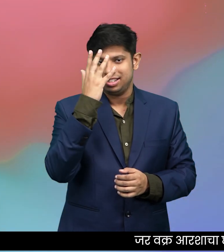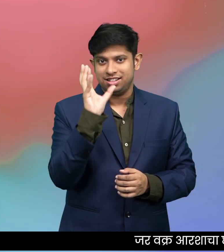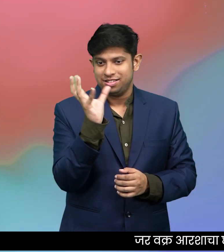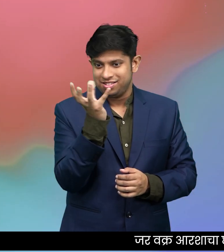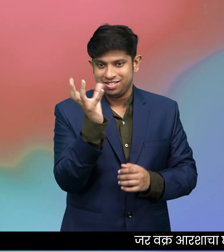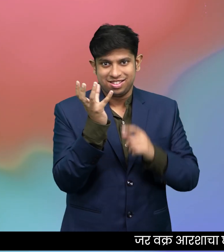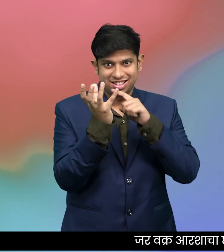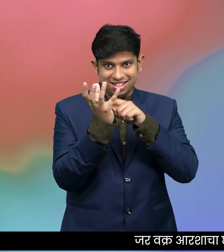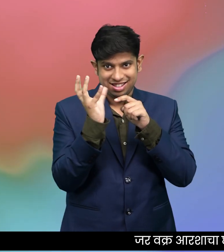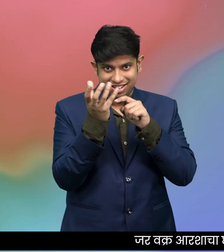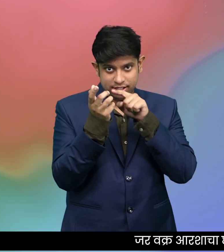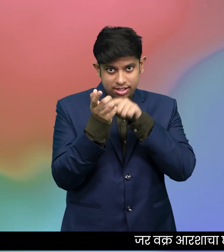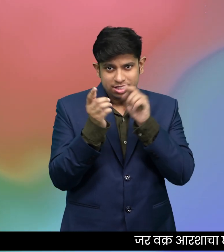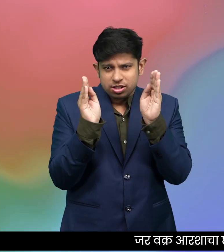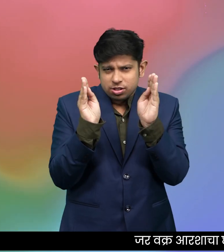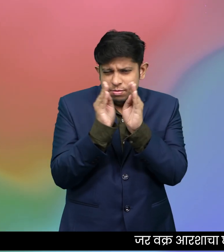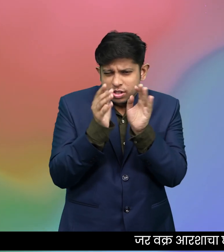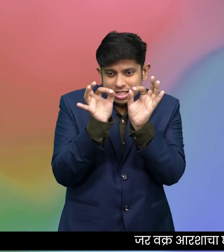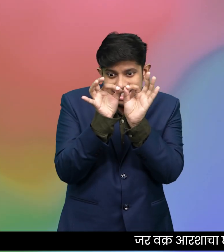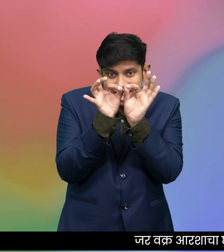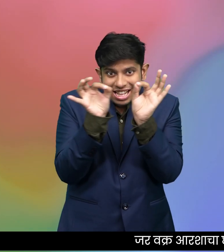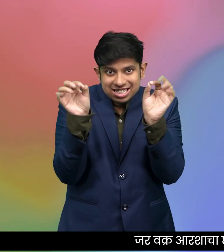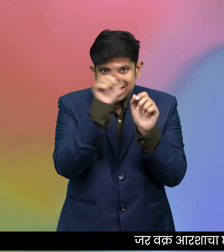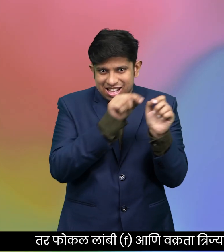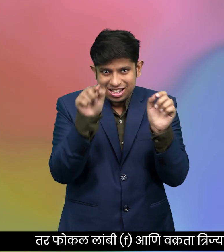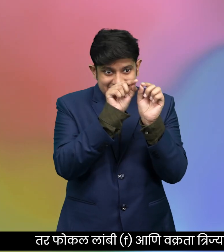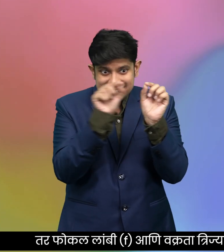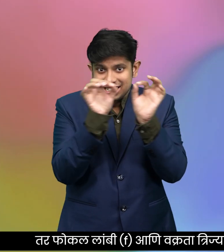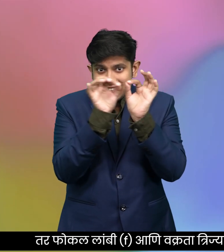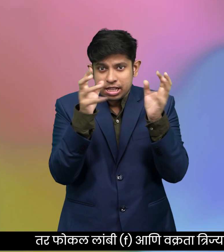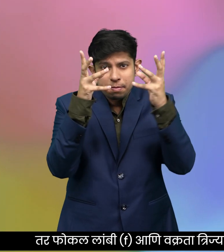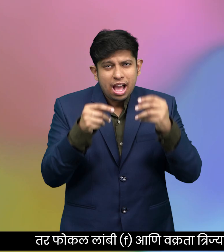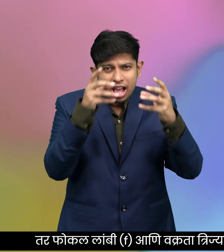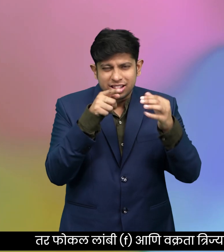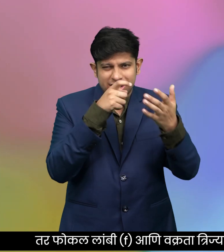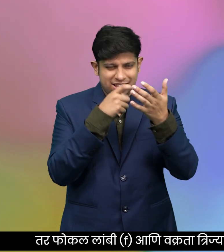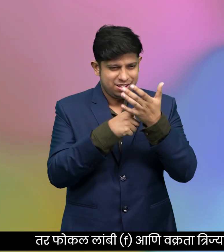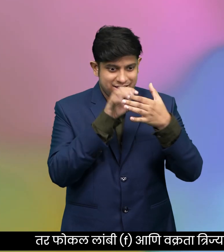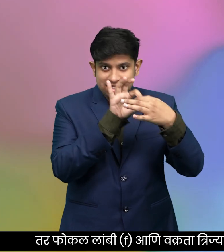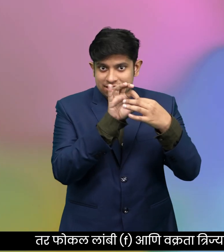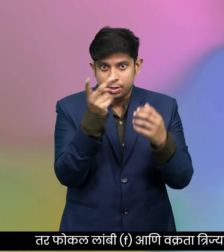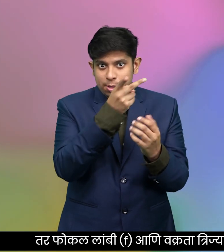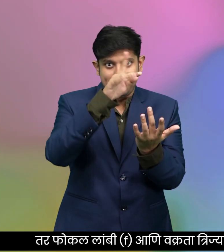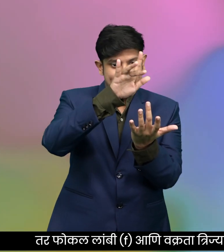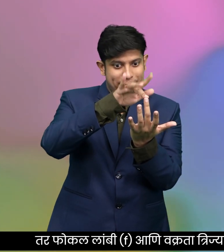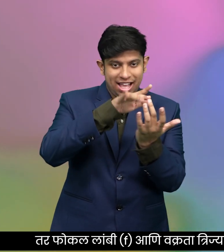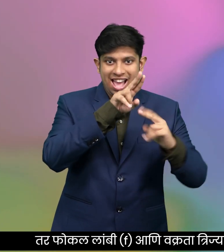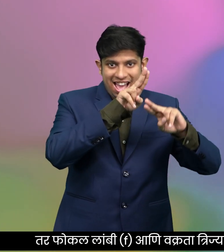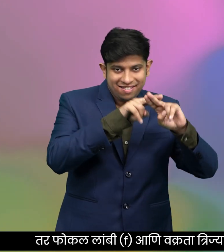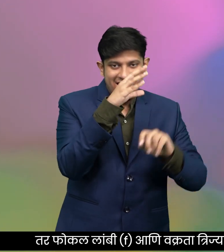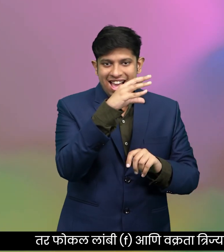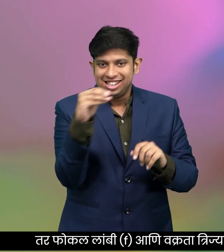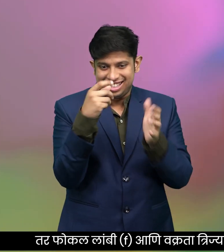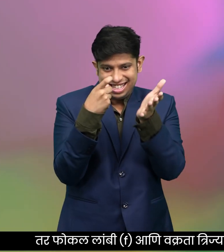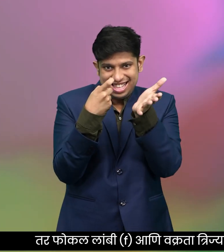For a spherical जर mirror वक्र having आरशाचा a छोटा small अपर्चर aperture, the असेल तर mathematical फोकल relation लांबी F आणि between वक्रता focal length त्रिज्या F R यांच्यातील गणितीय